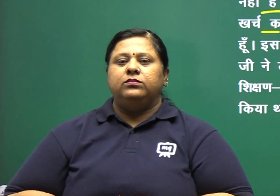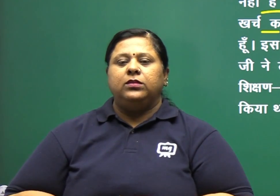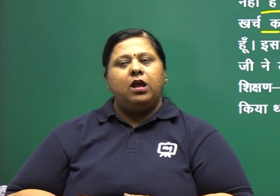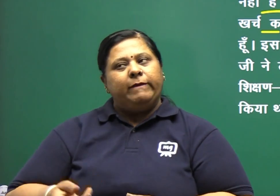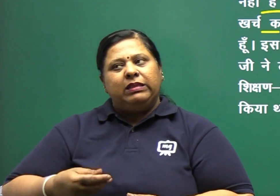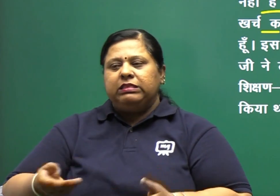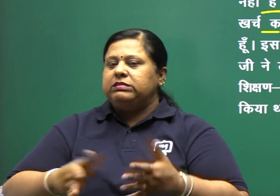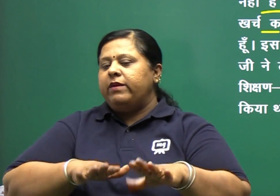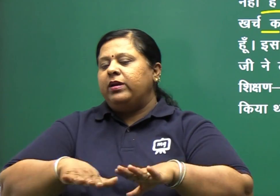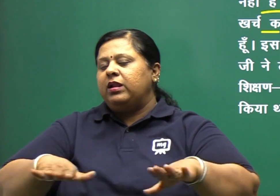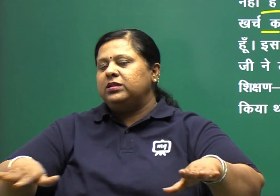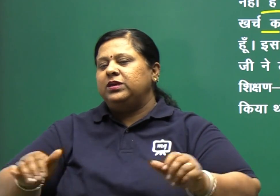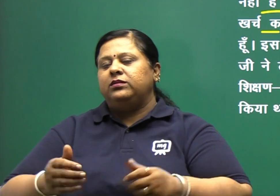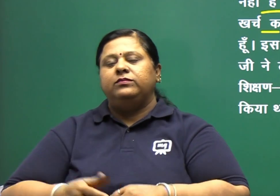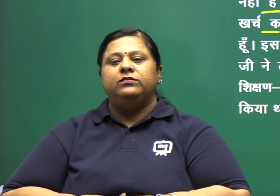इंतजाम